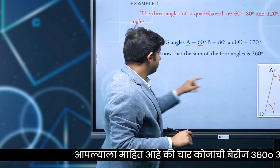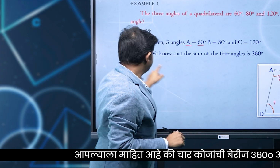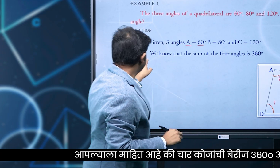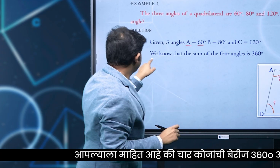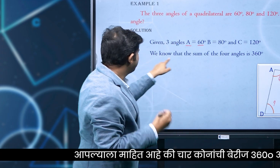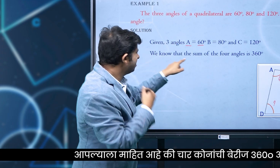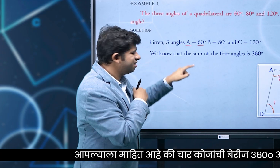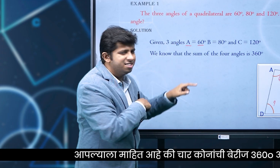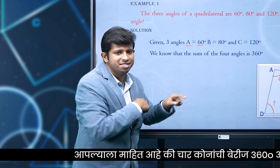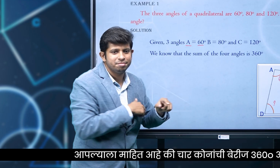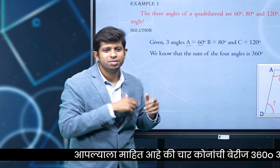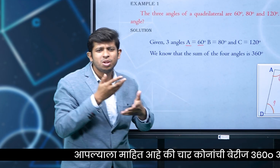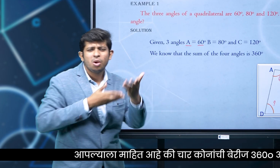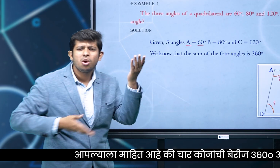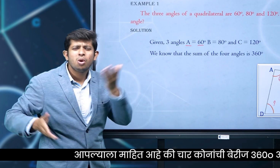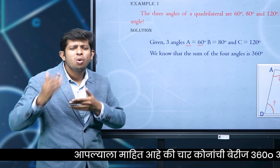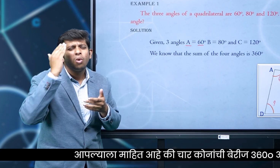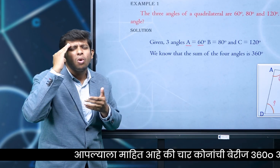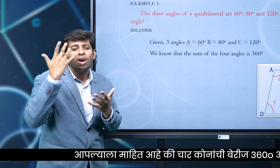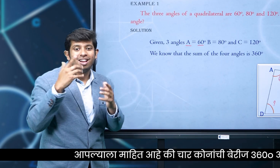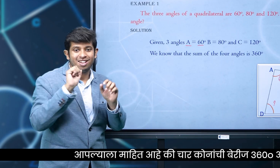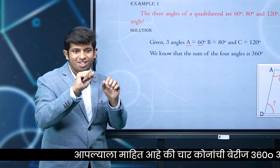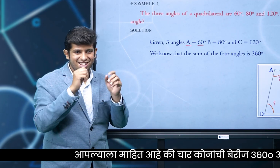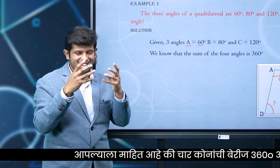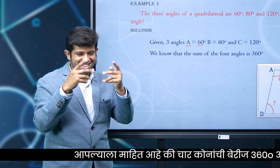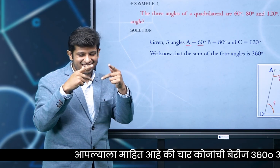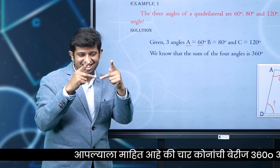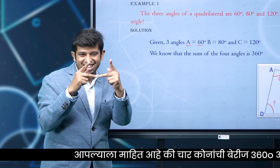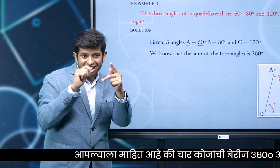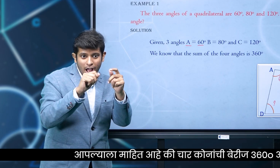आपल्याला माहित आहे की चार कोणाची बेरीज 360 डिग्रीज आहे.